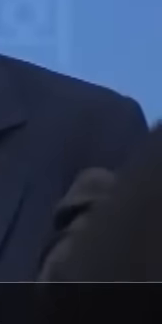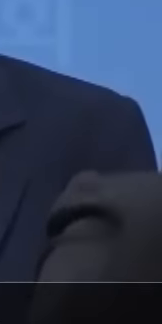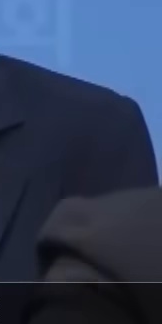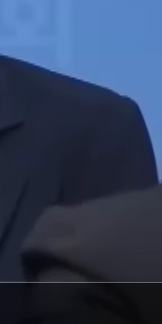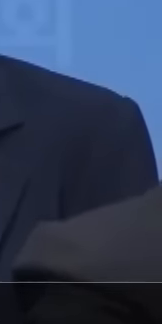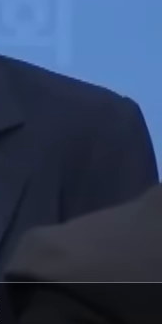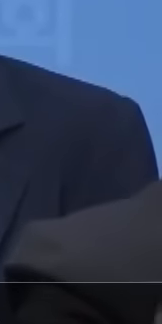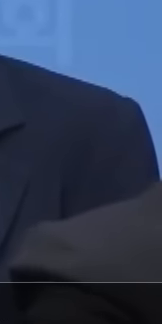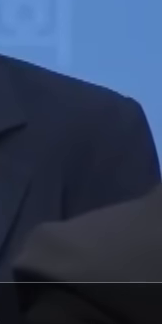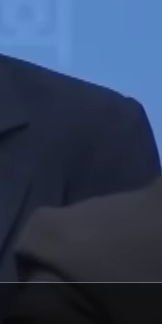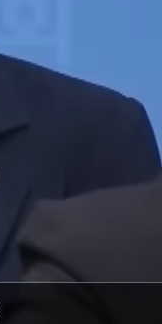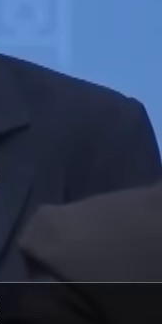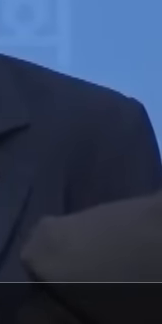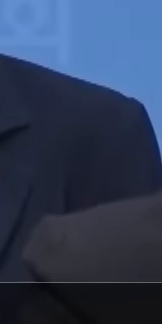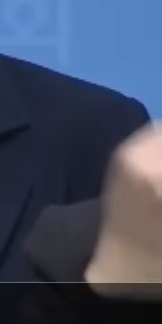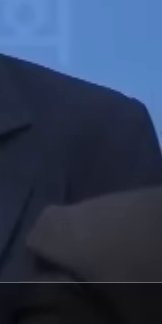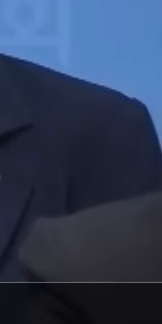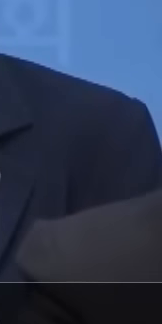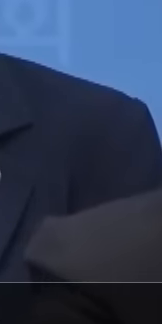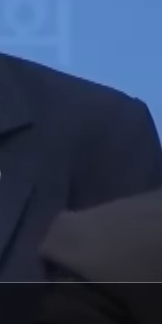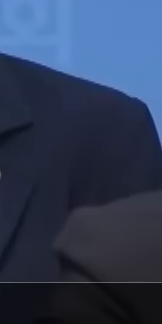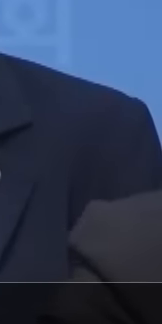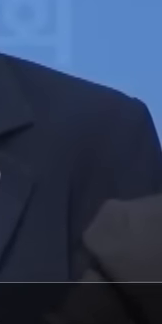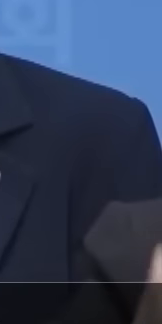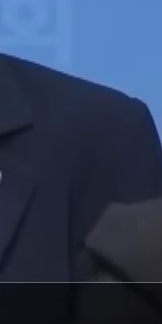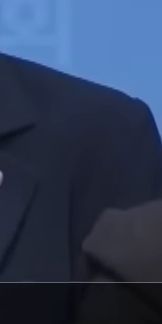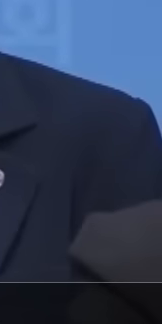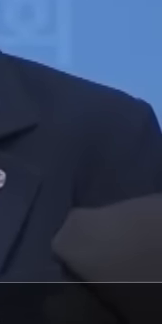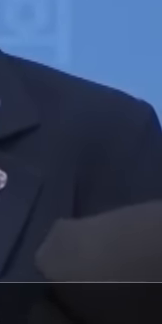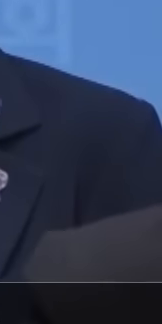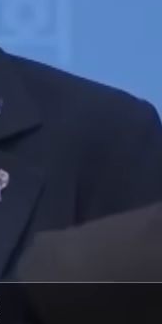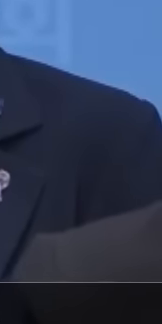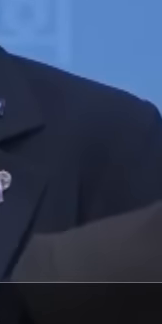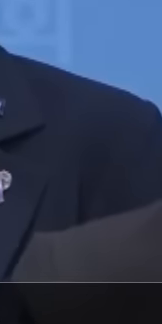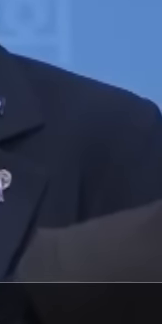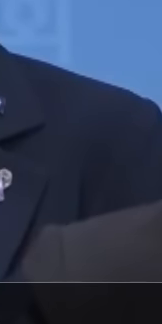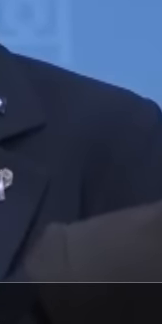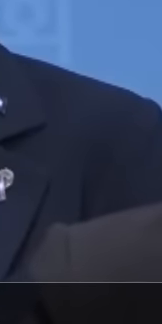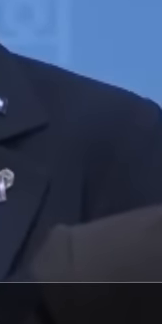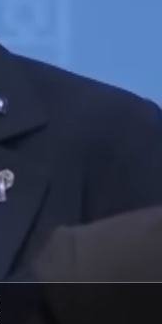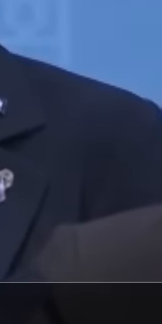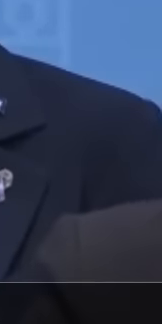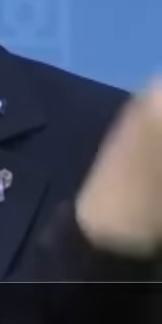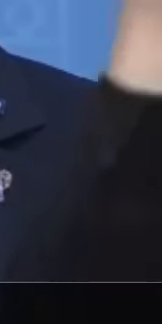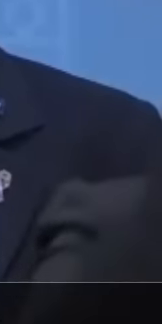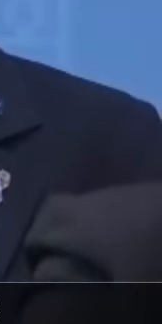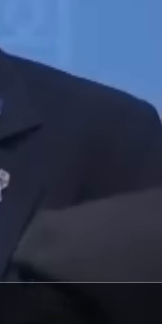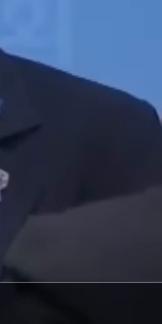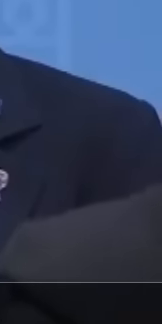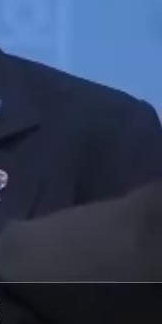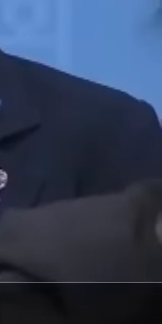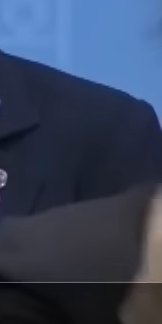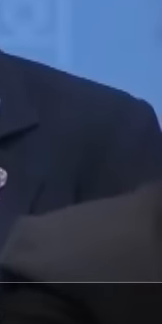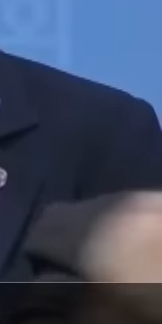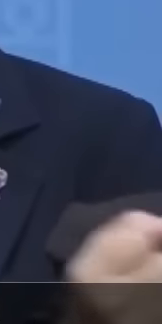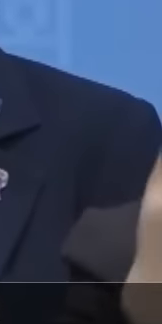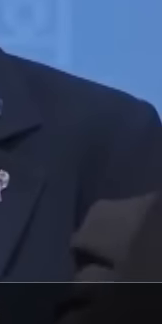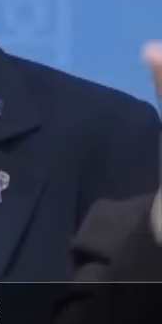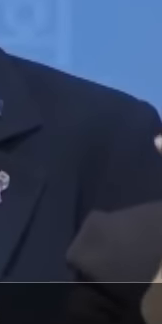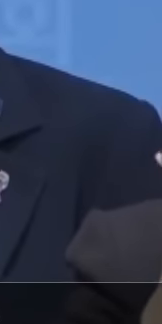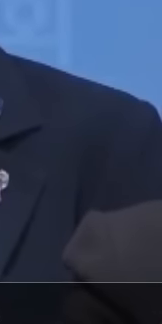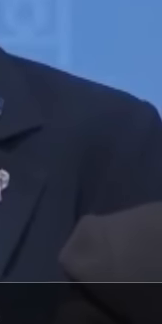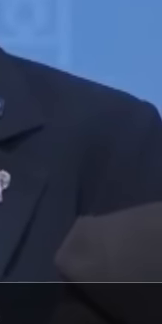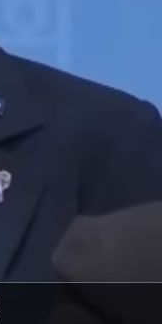반드시 그리고 철저하게 이뤄내겠습니다. 먼저 수사기소 분리를 완성하여